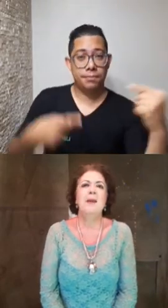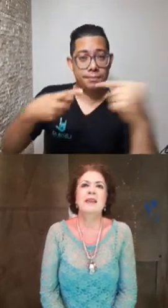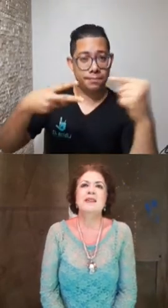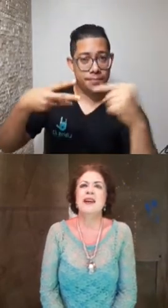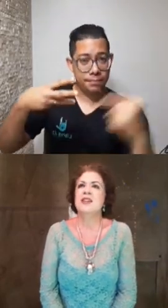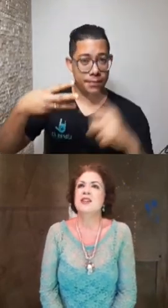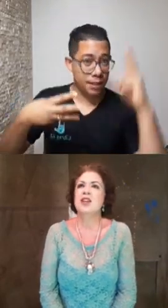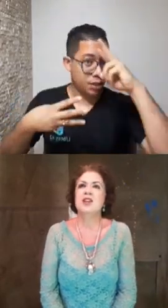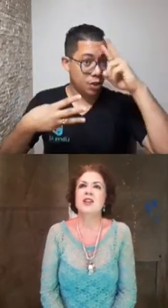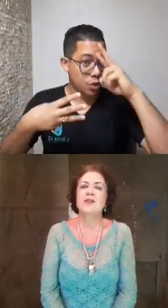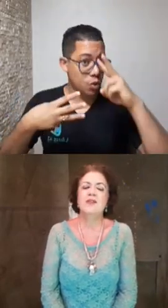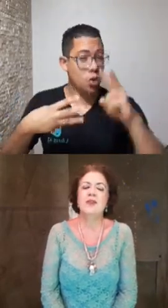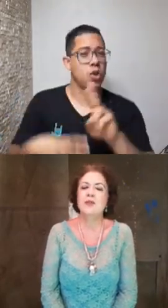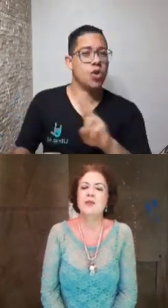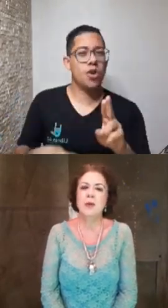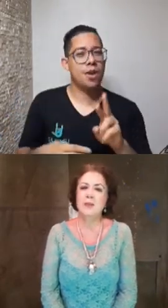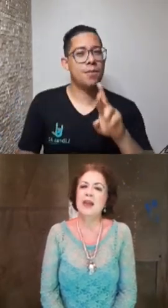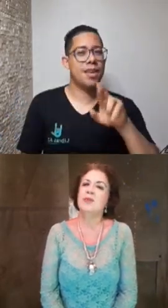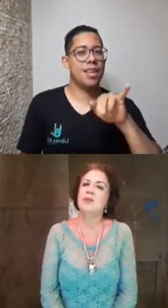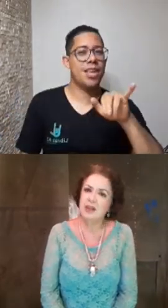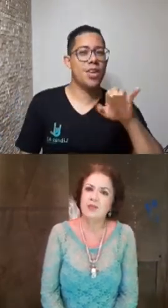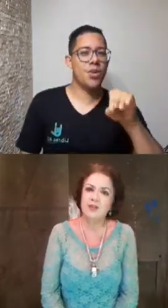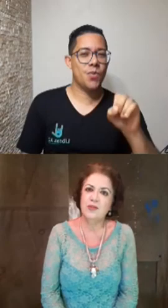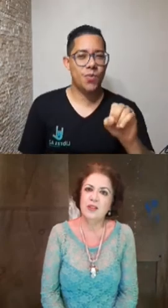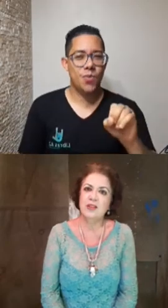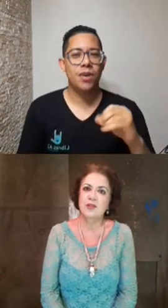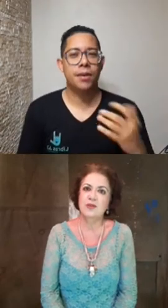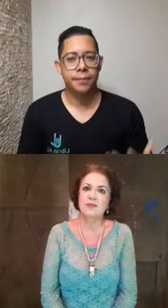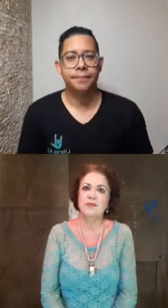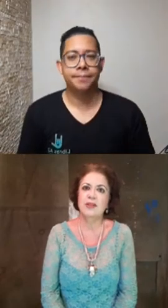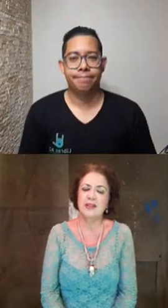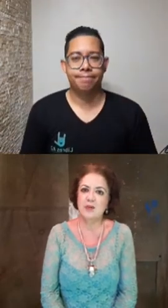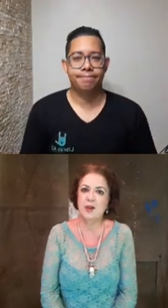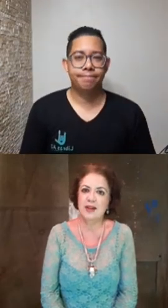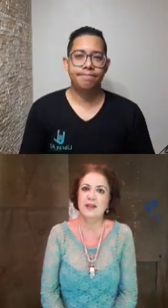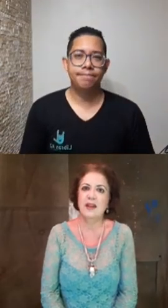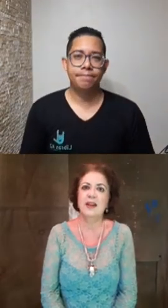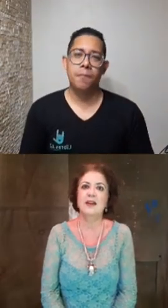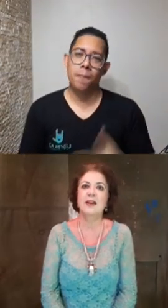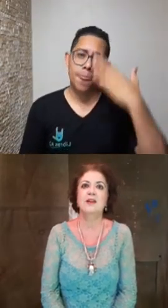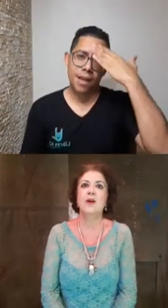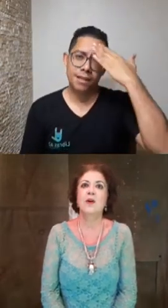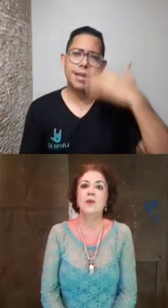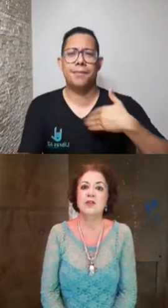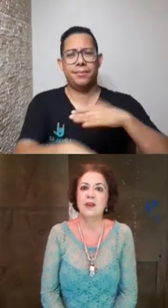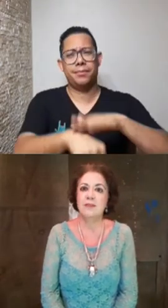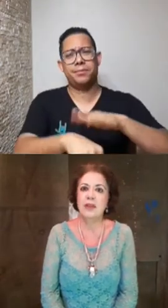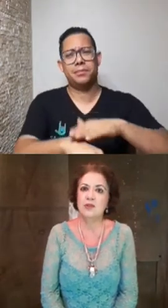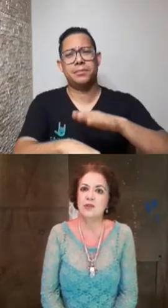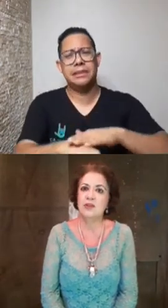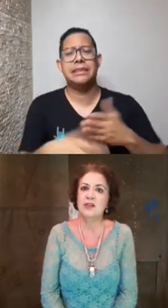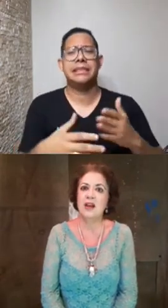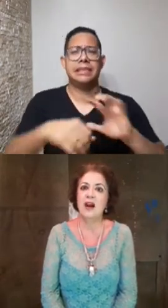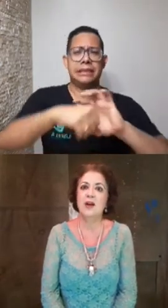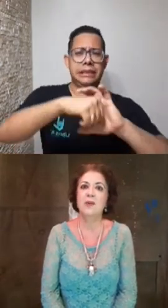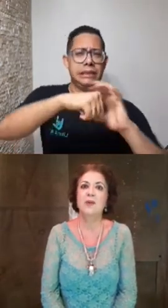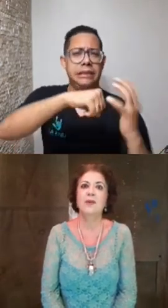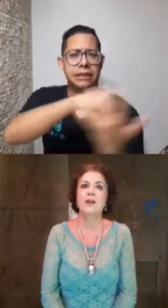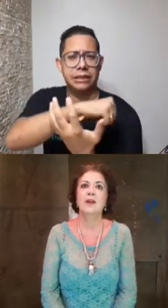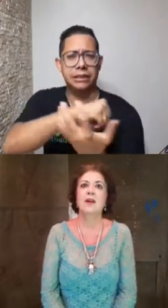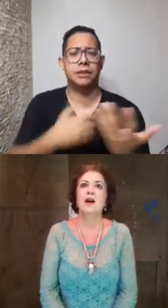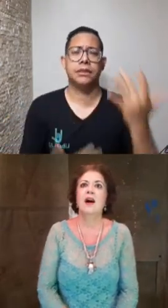Porque apesar da gente estar vivendo um momento tão difícil nessa quarentena, o isolamento